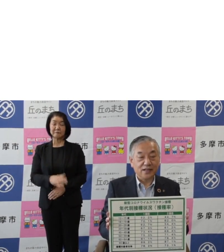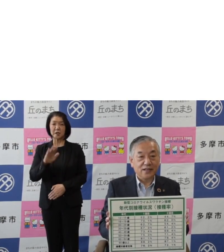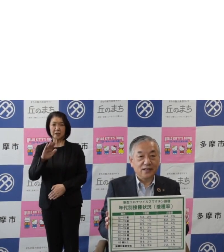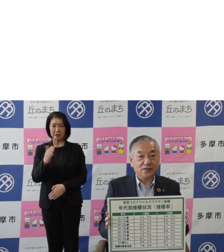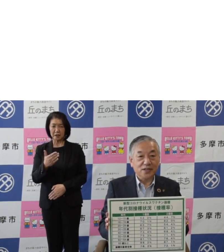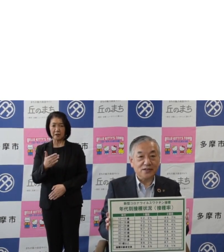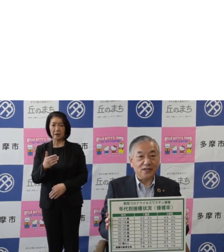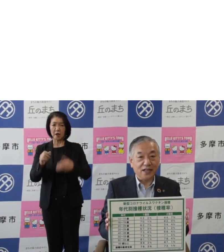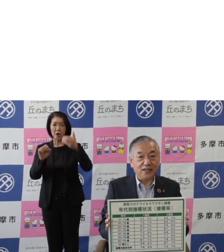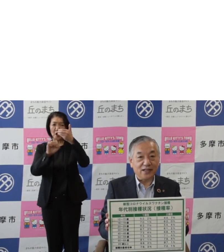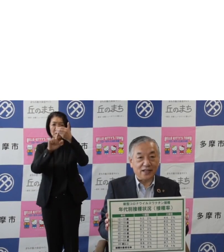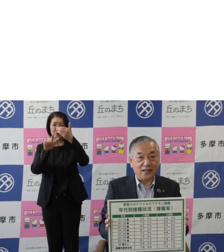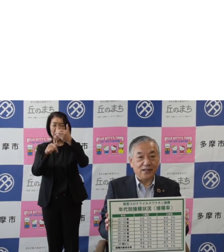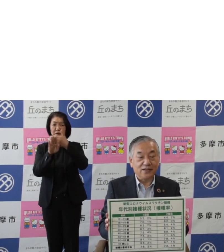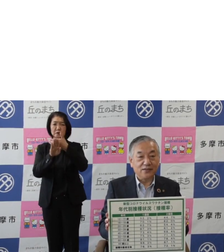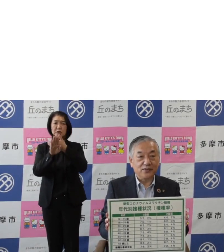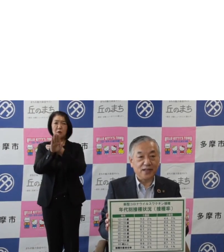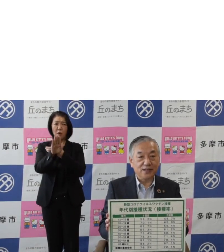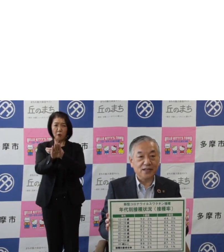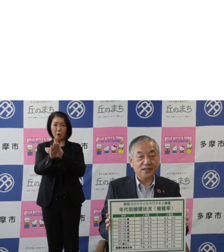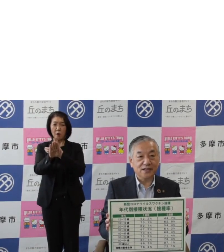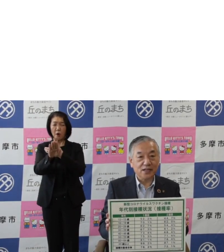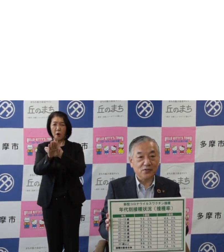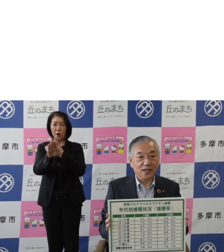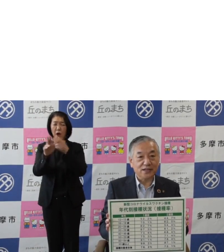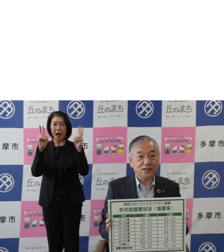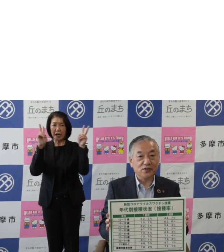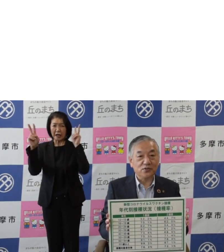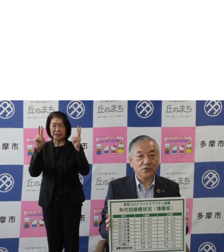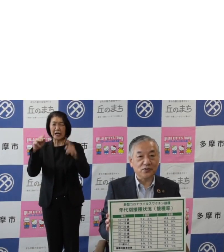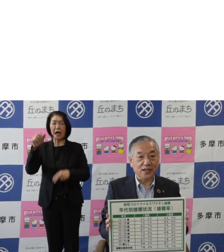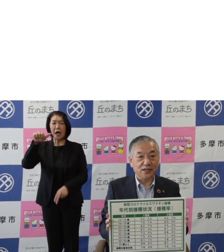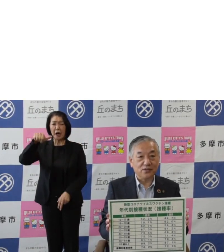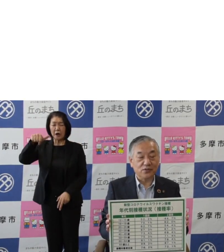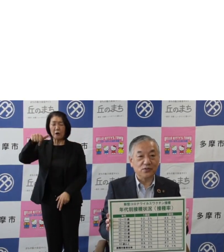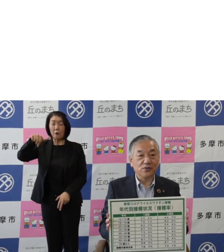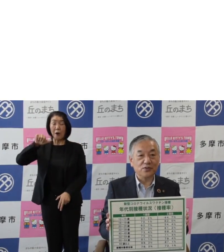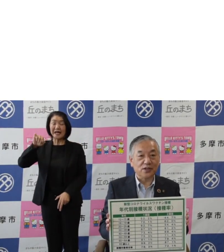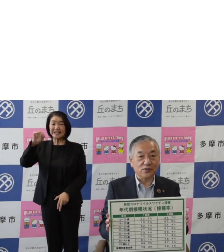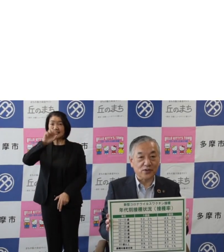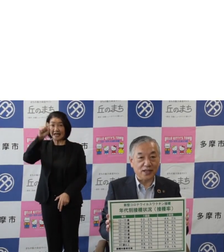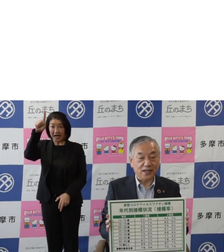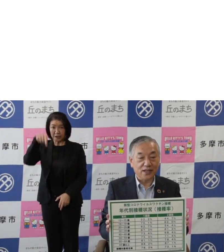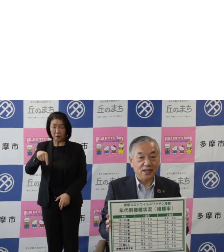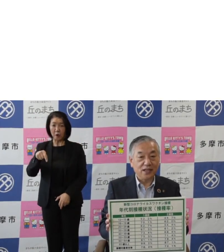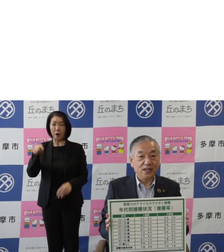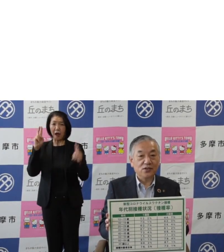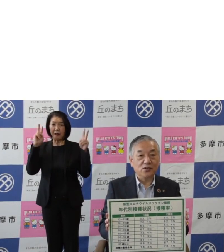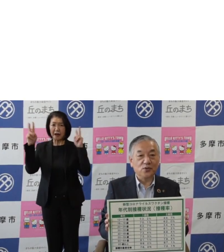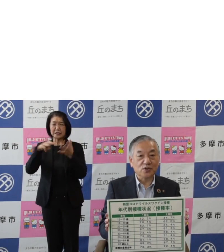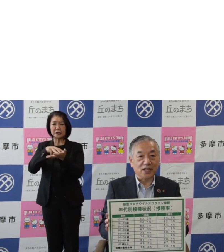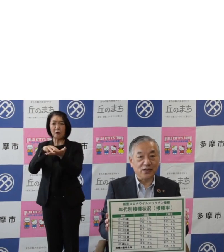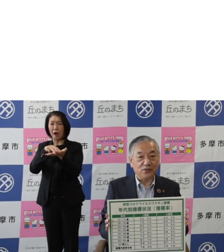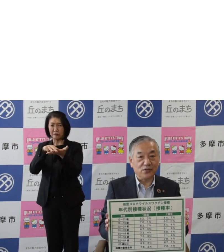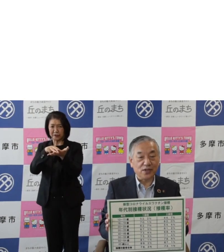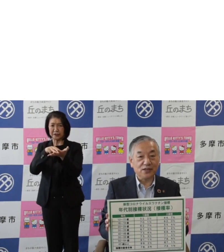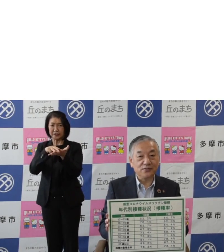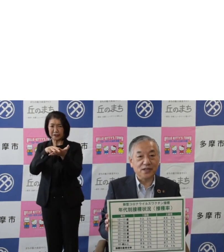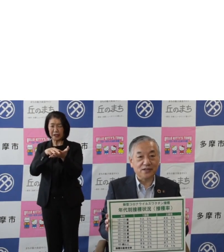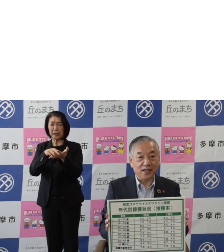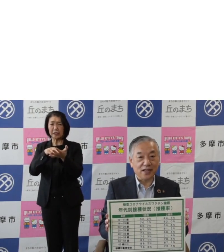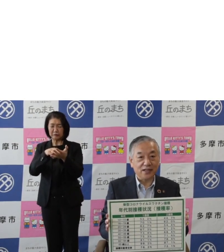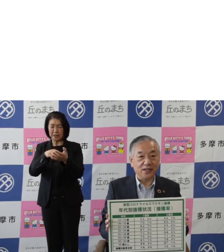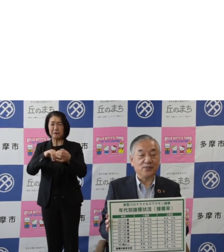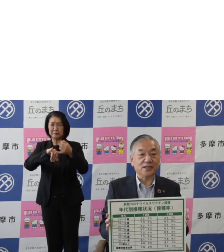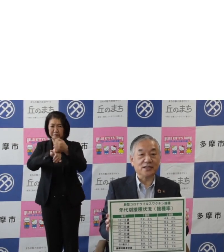ただ9月に入ってからファイザー社製のワクチン供給が滞ったことから、希望者への予約